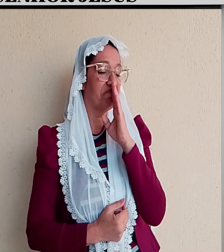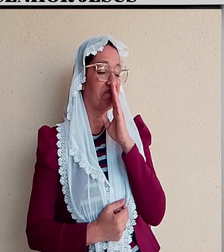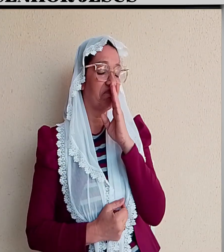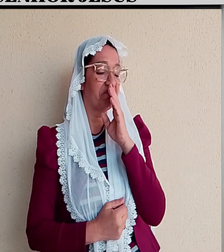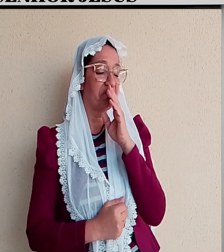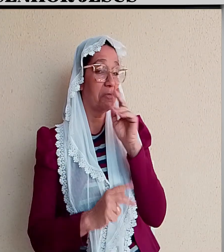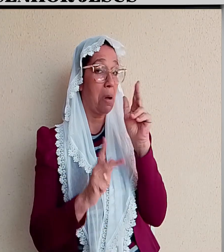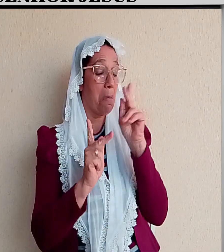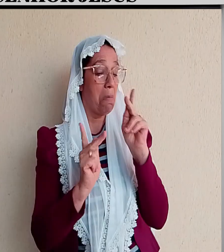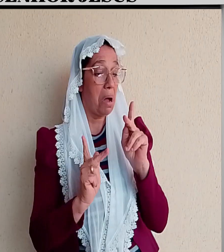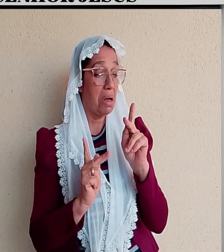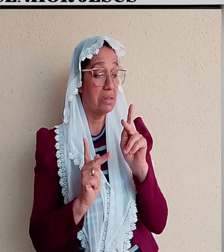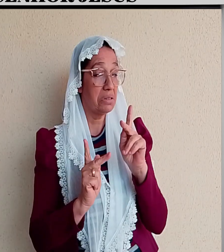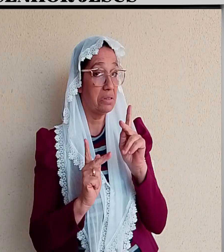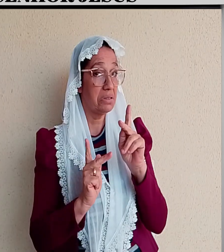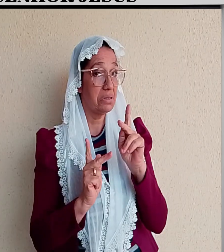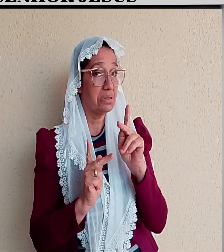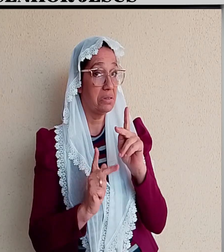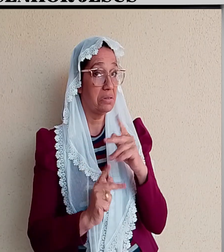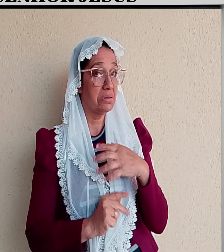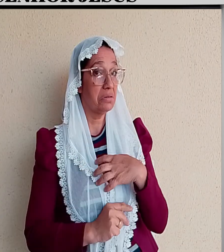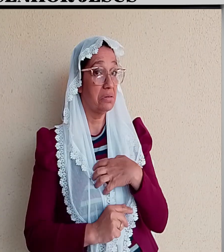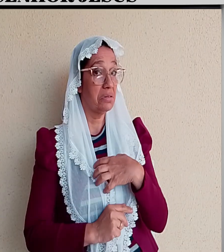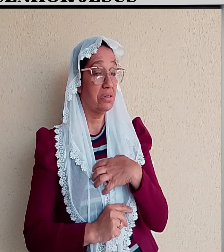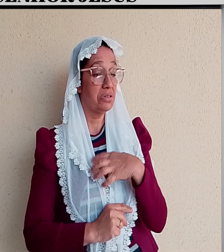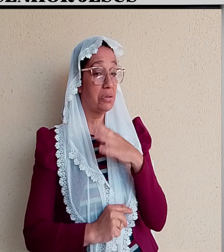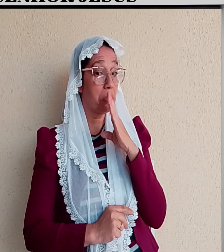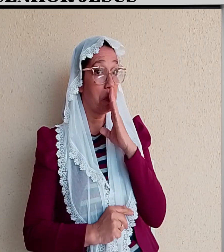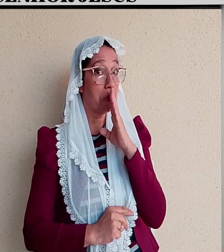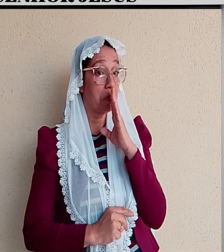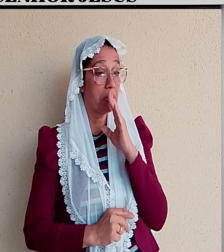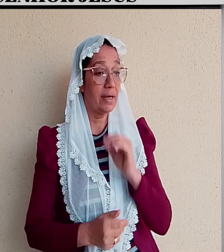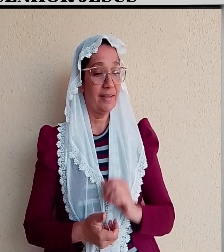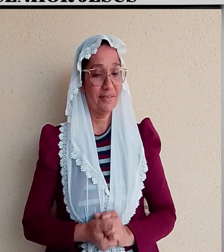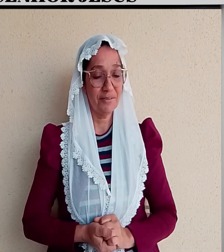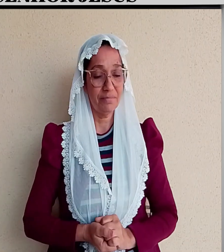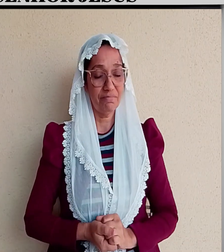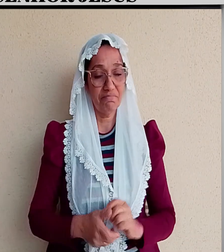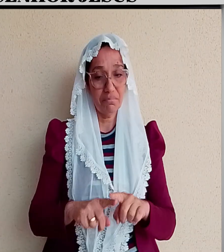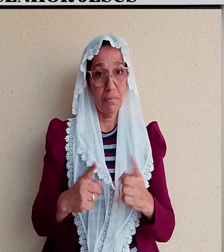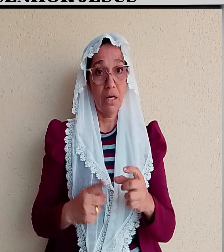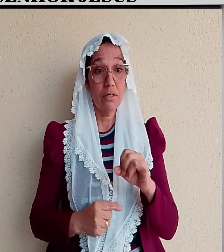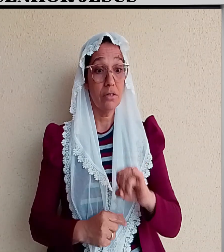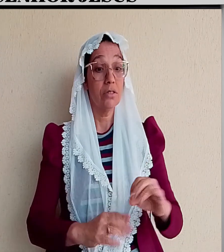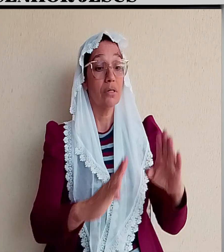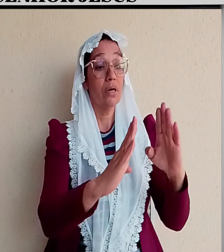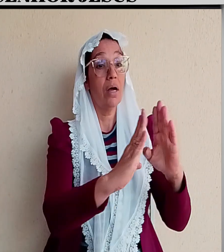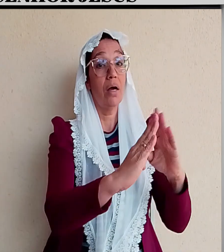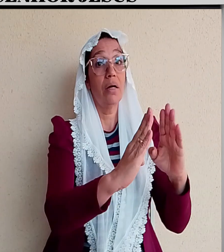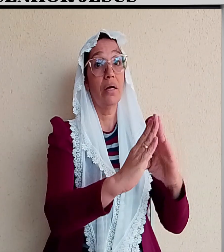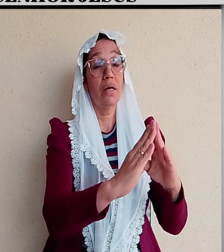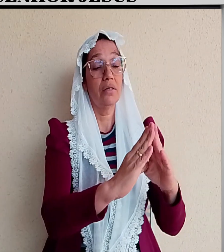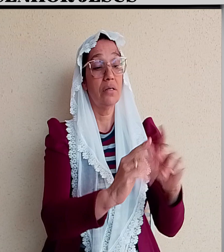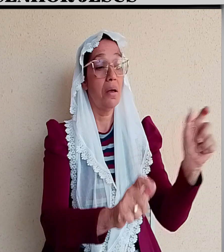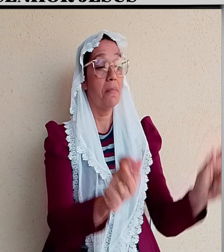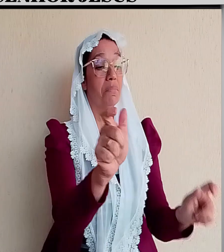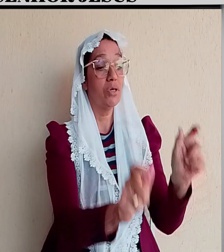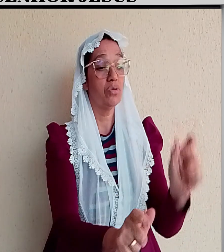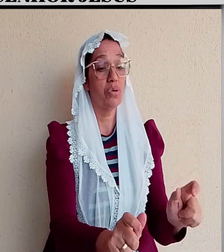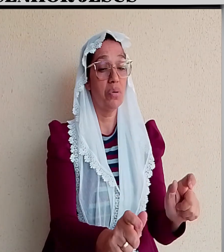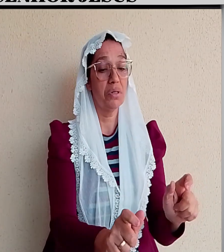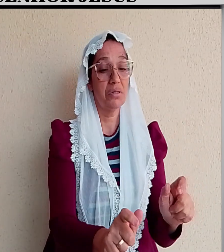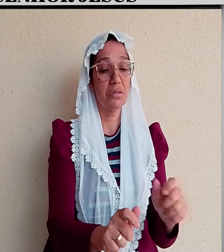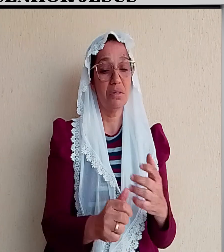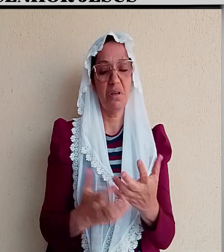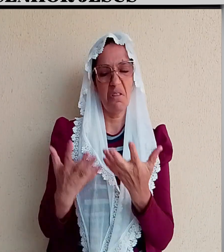vos receber, nem escutar as vossas palavras, saindo daquela casa ou cidade, sacudiu o pó dos vossos